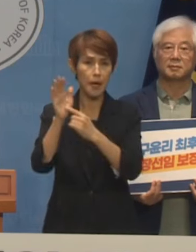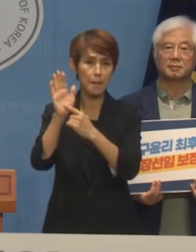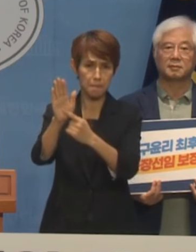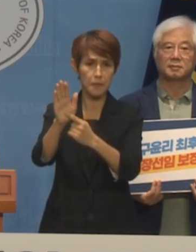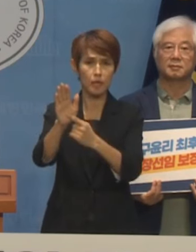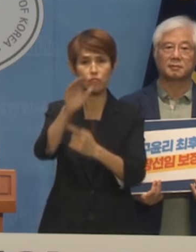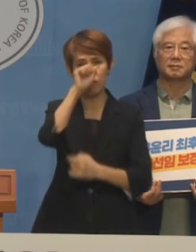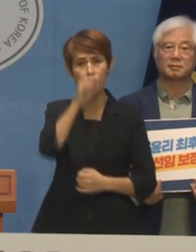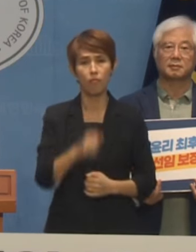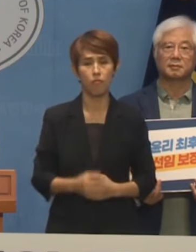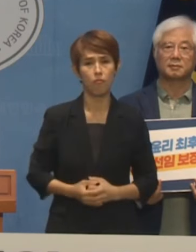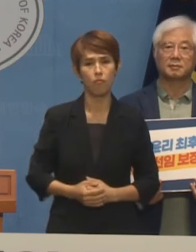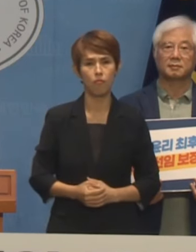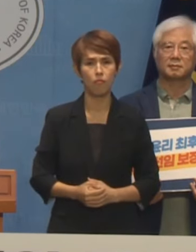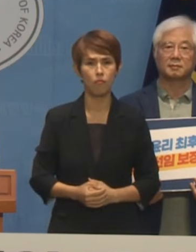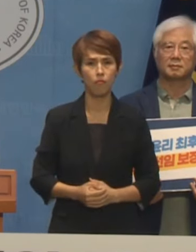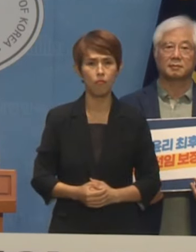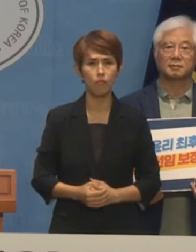될 문제였습니다.